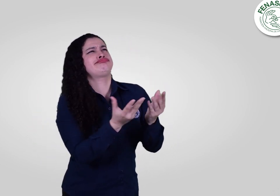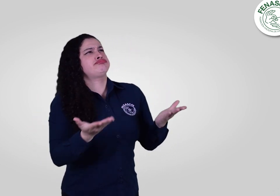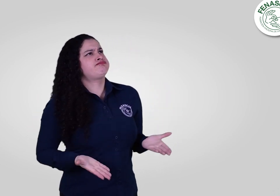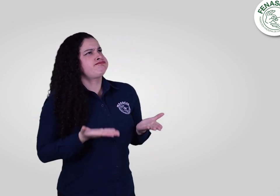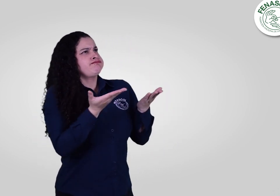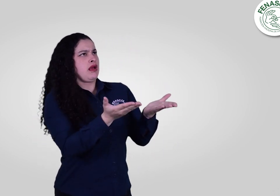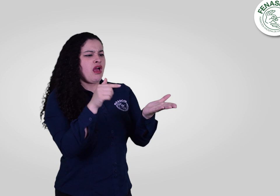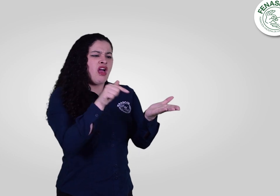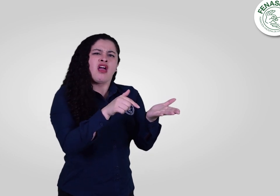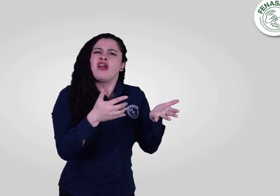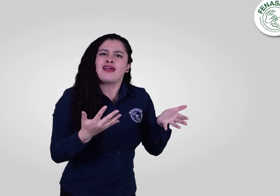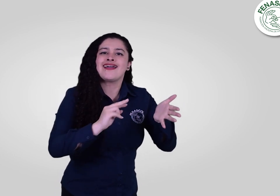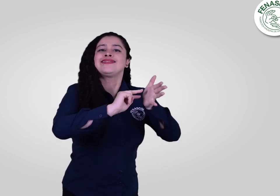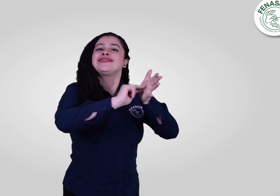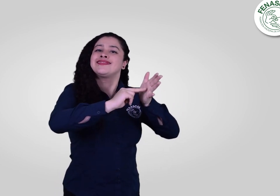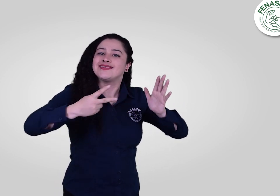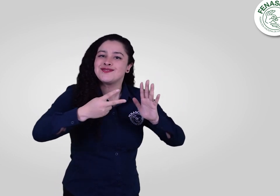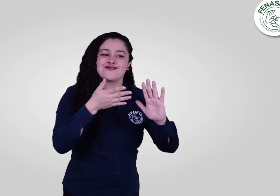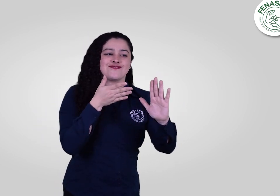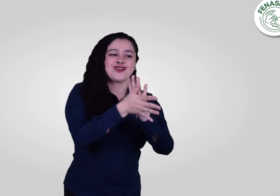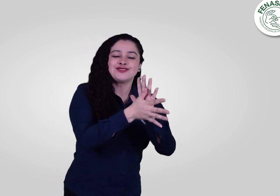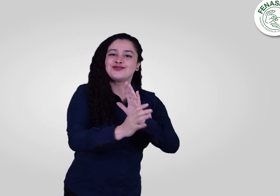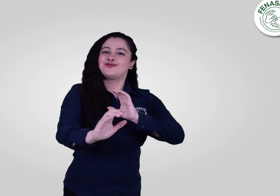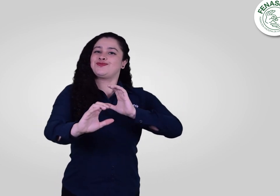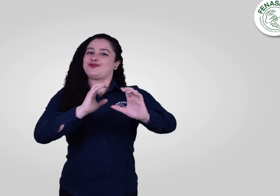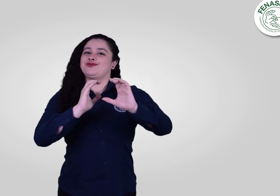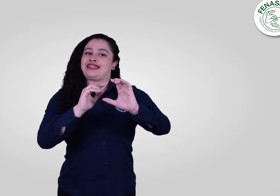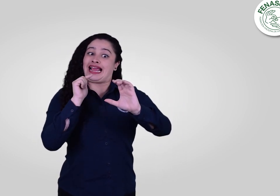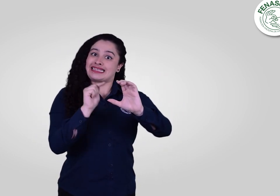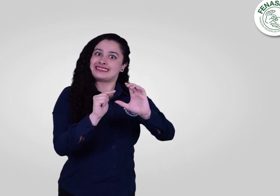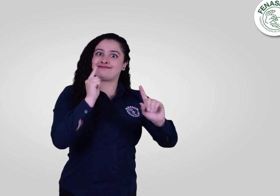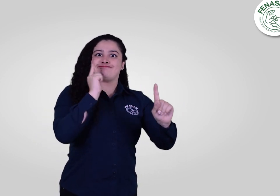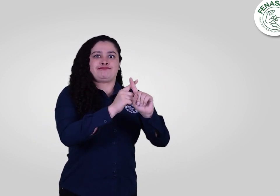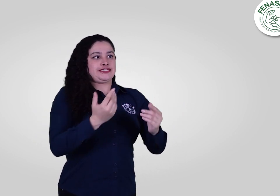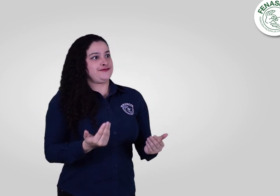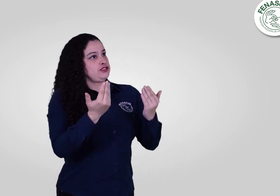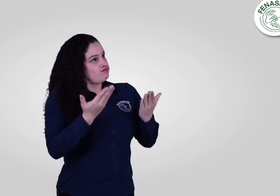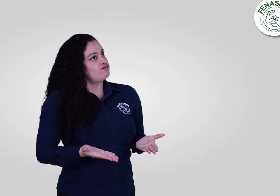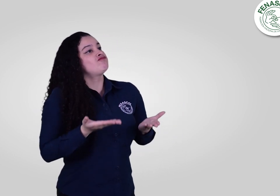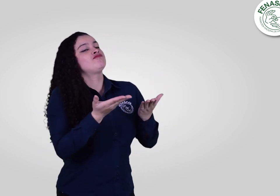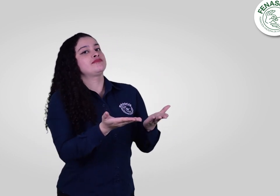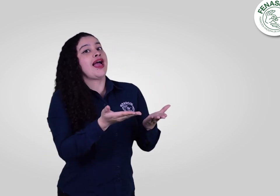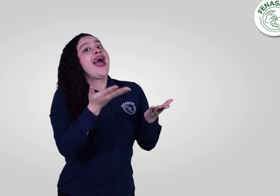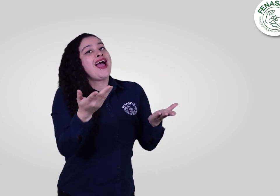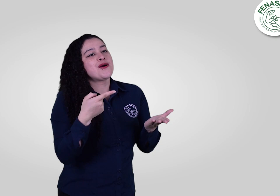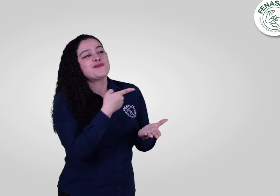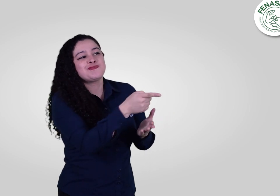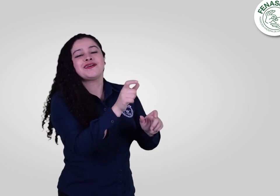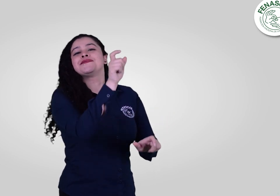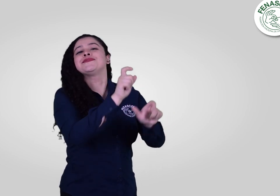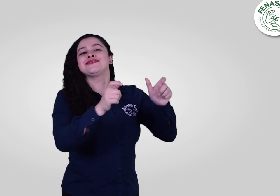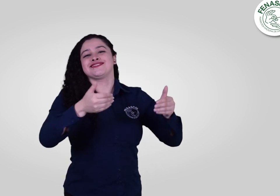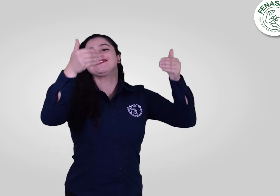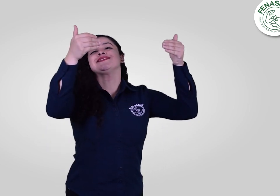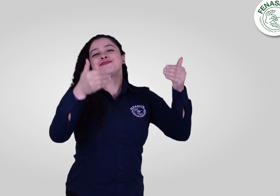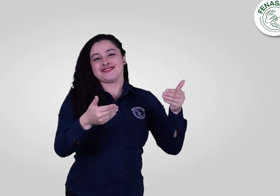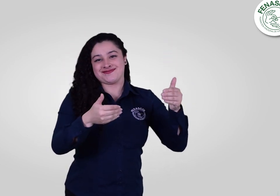a las tecnologías de la información y las comunicaciones y a sus beneficios incluido entre estos la población